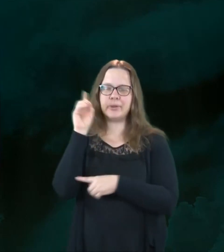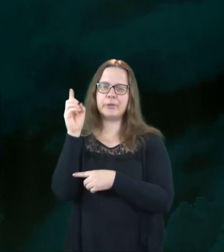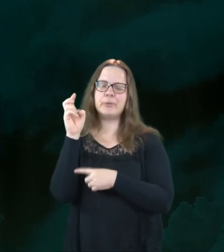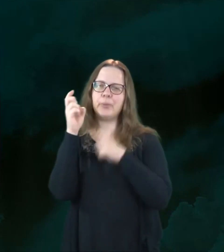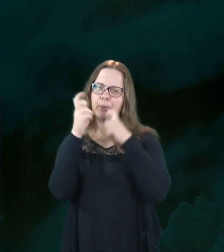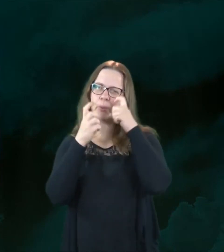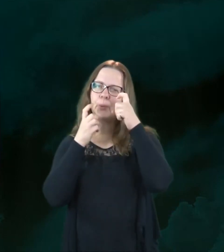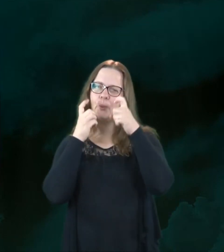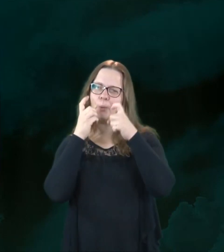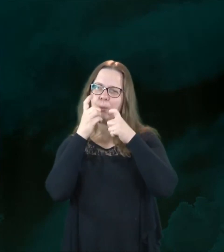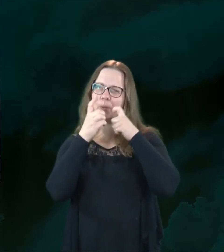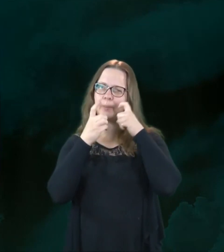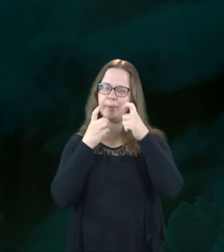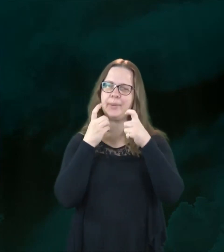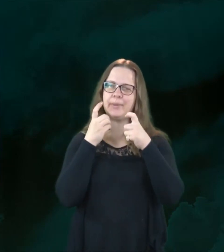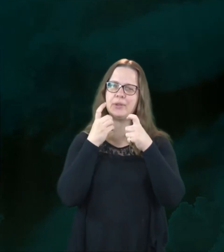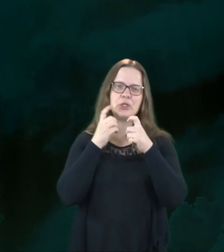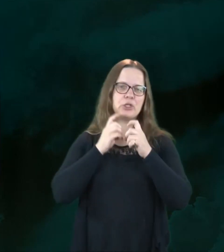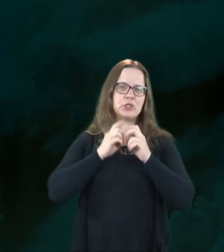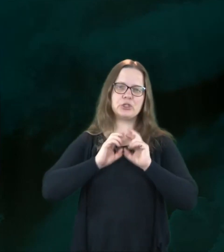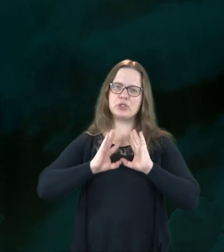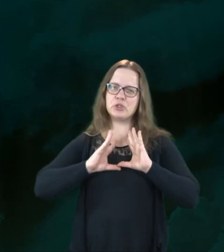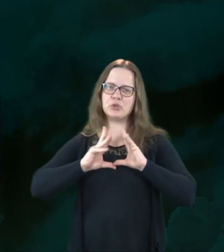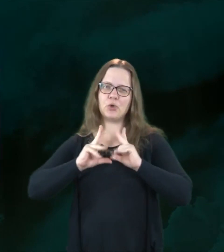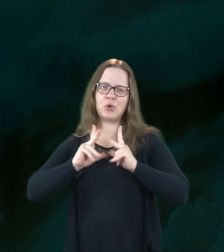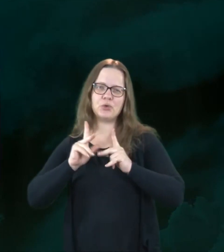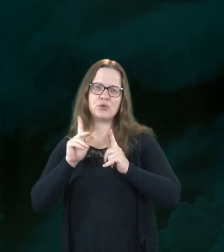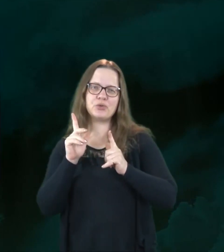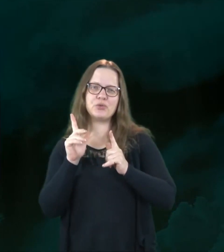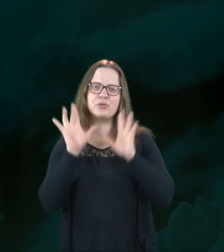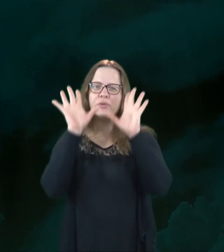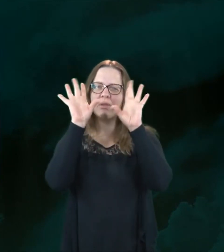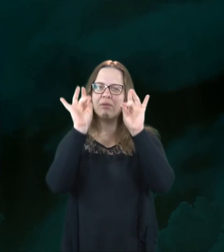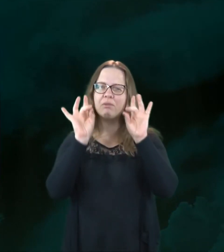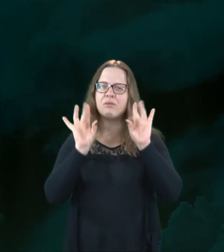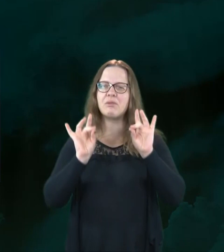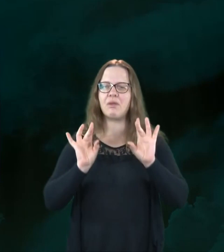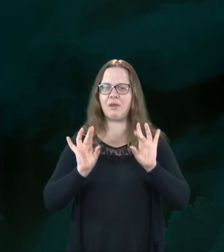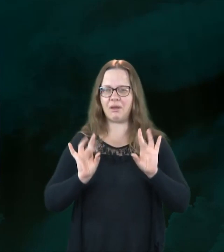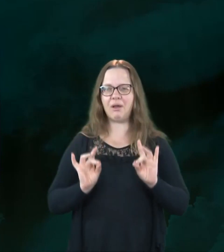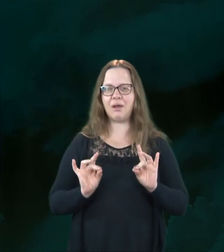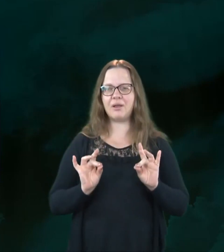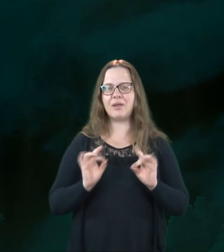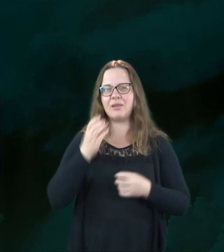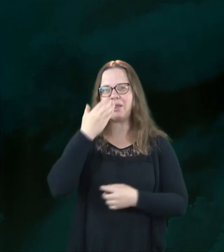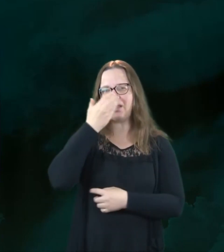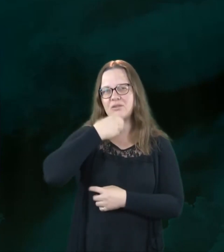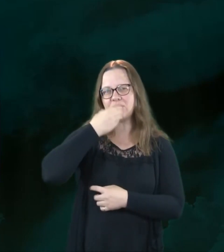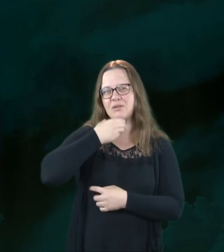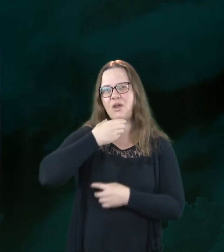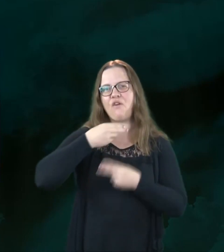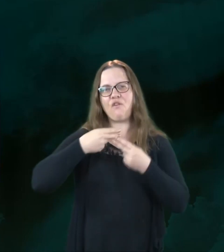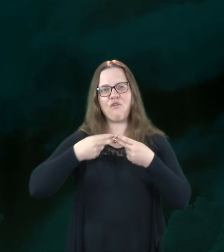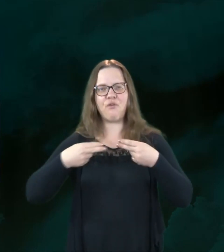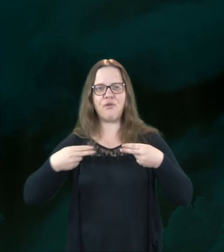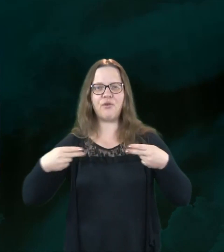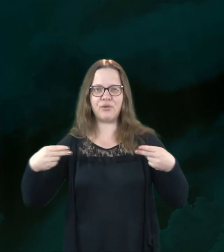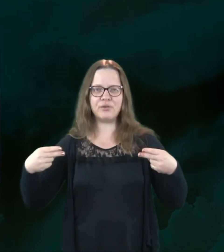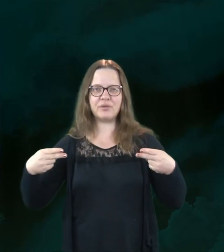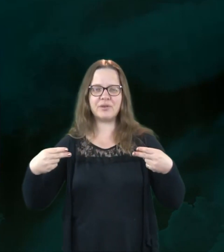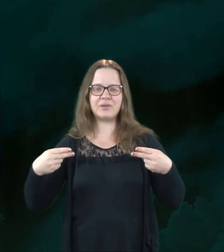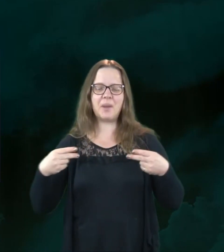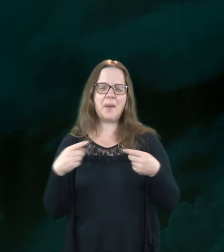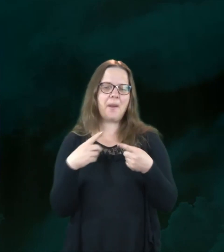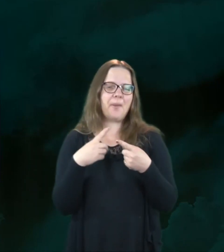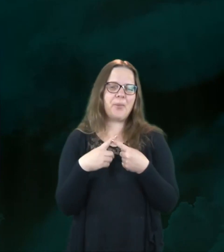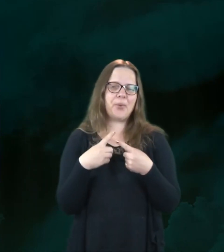quer dizer, Deus se preocupa com todos os 5 sentidos do homem que captam, né, o sistema nervoso